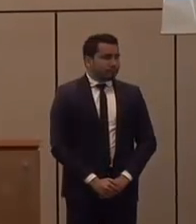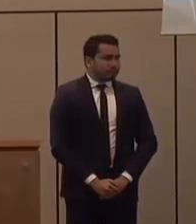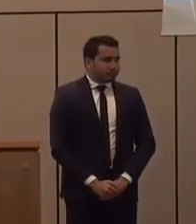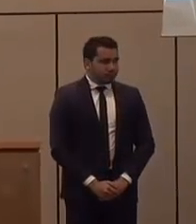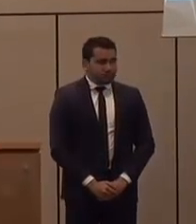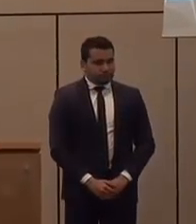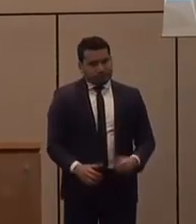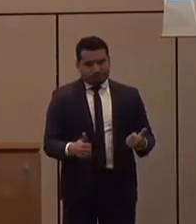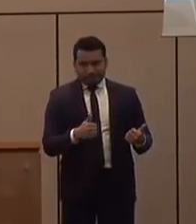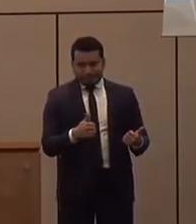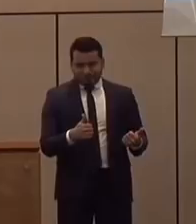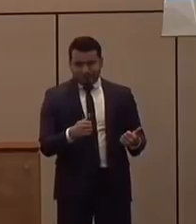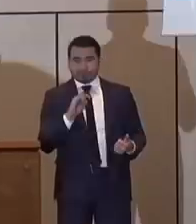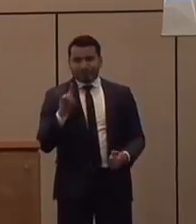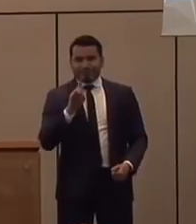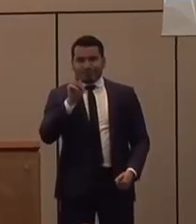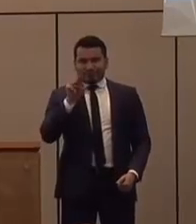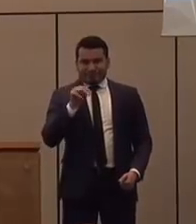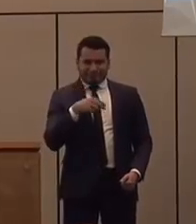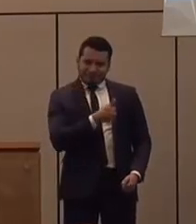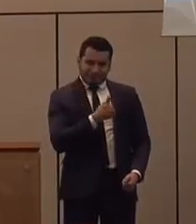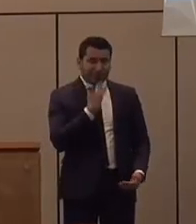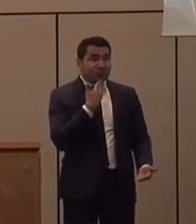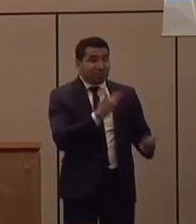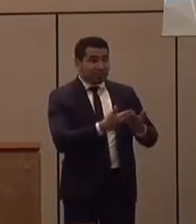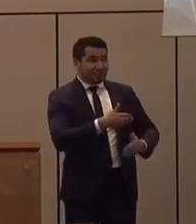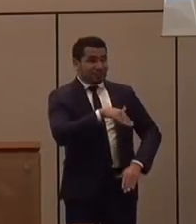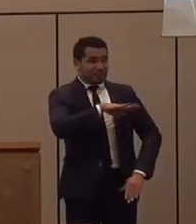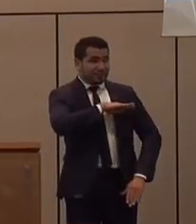bueno muy bien muchas gracias en esto